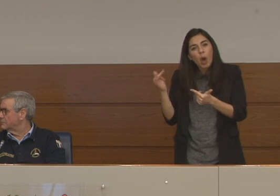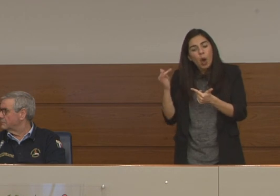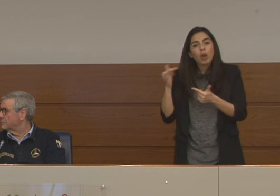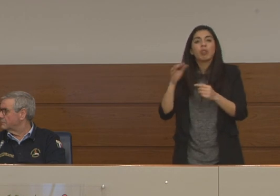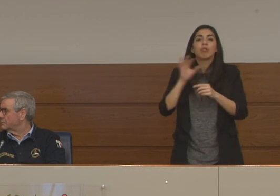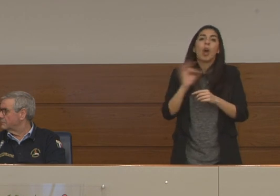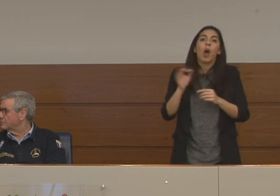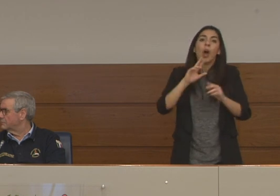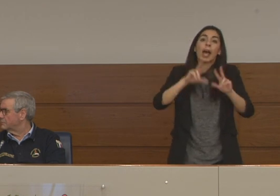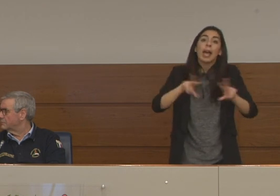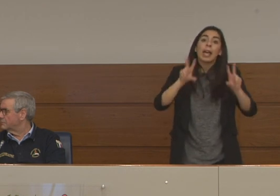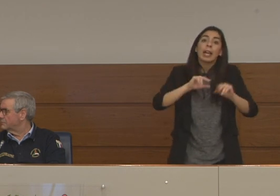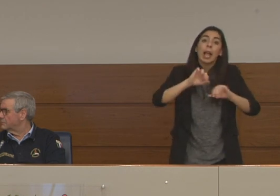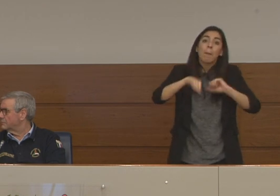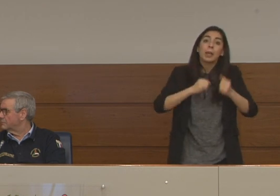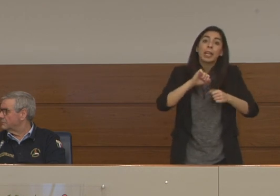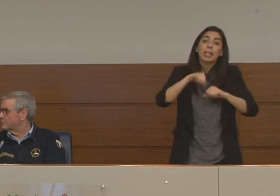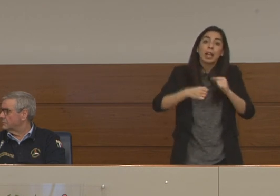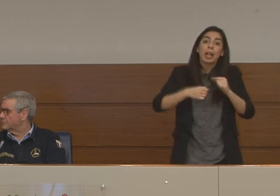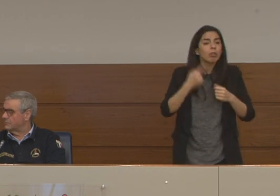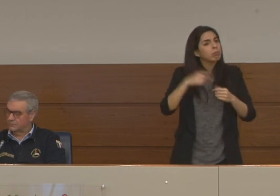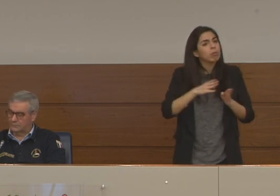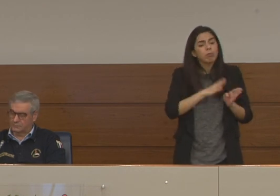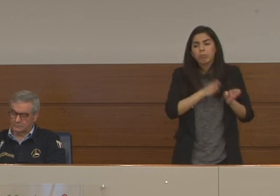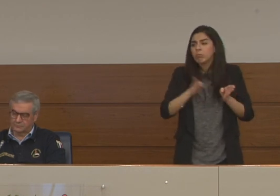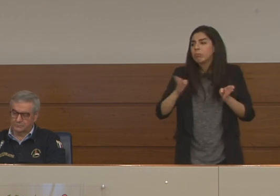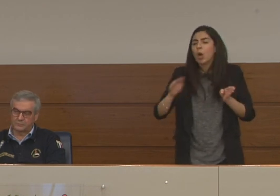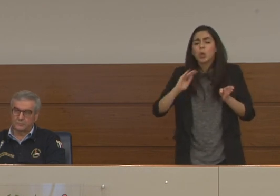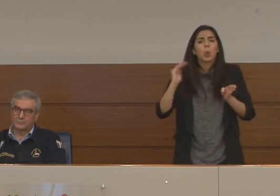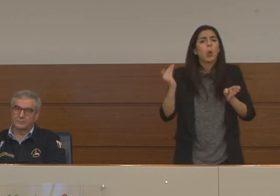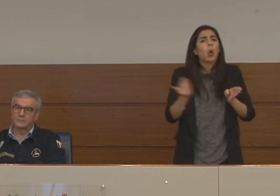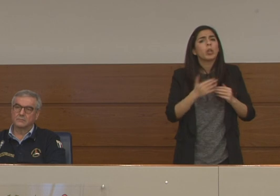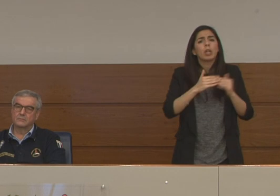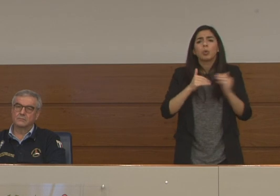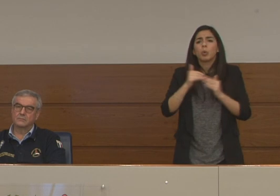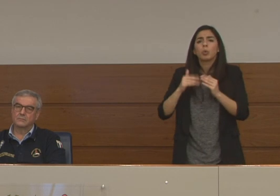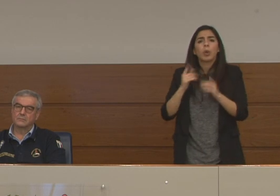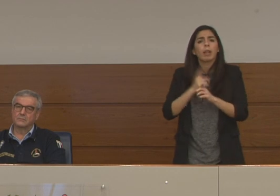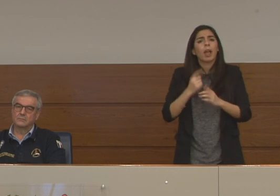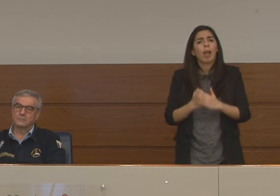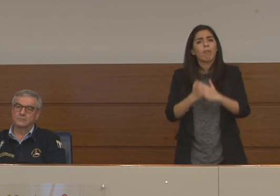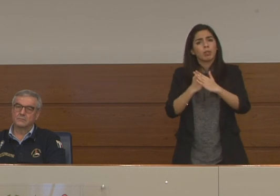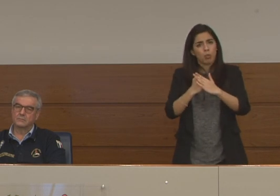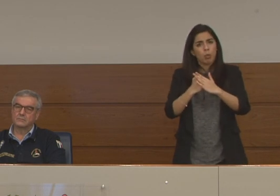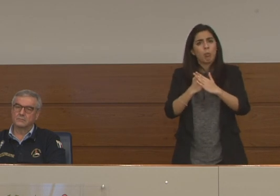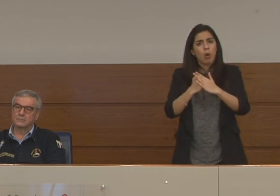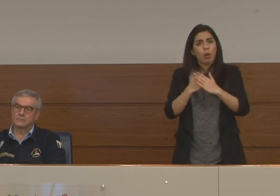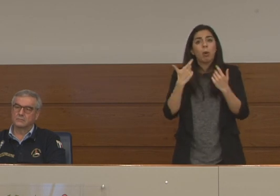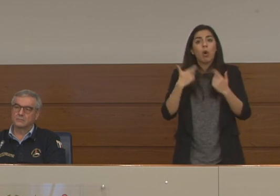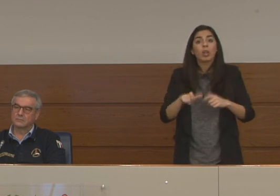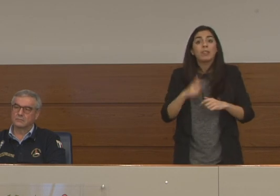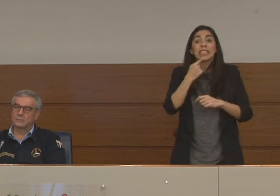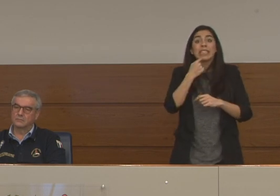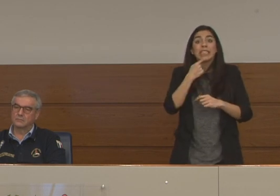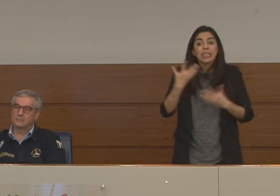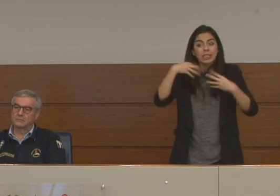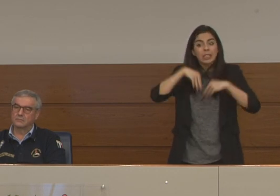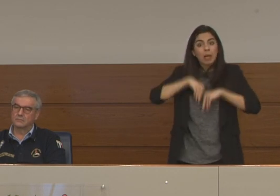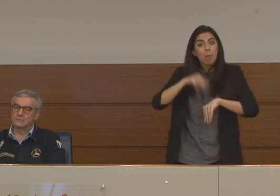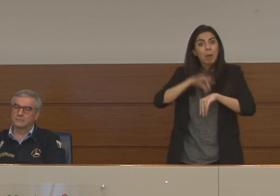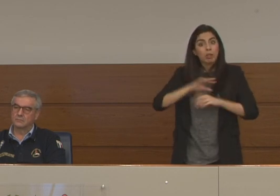riabilitazioni sono tutte strutture che devono essere potenziate perché chi è che ha più di una patologia è evidente che non